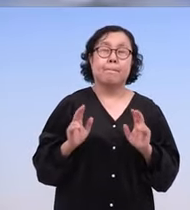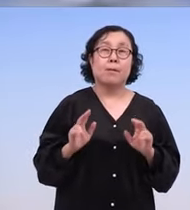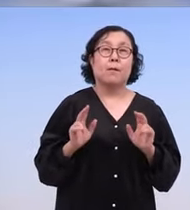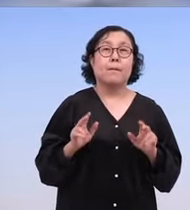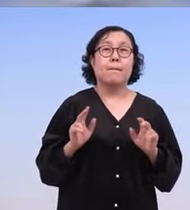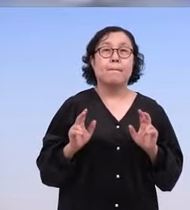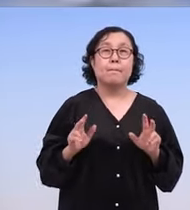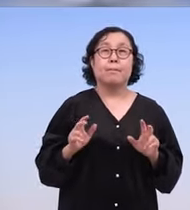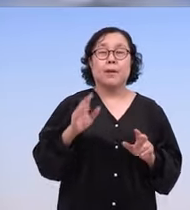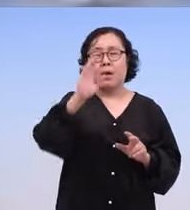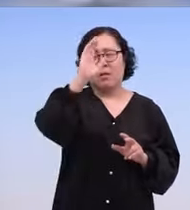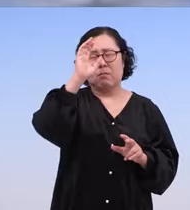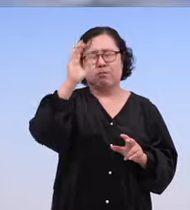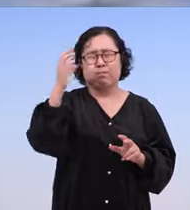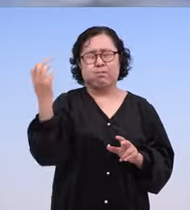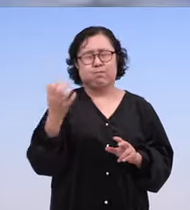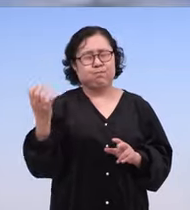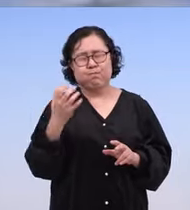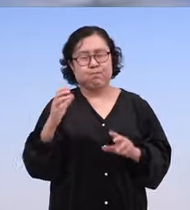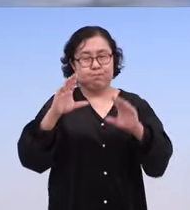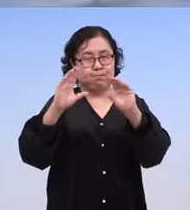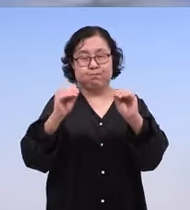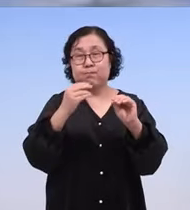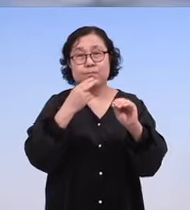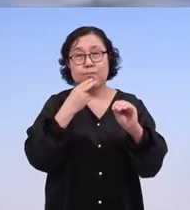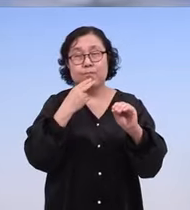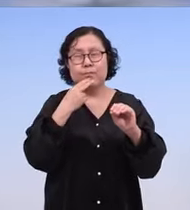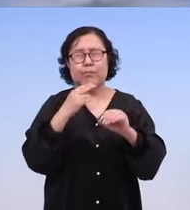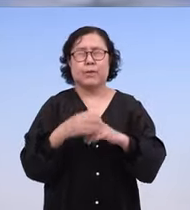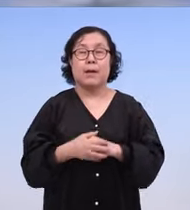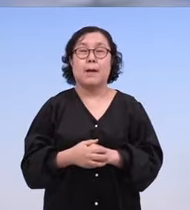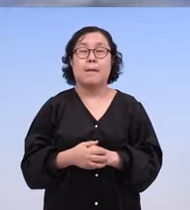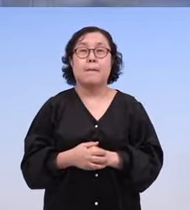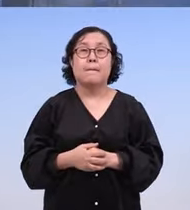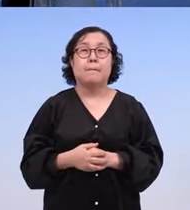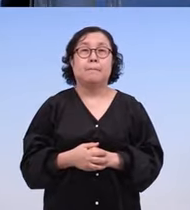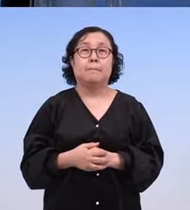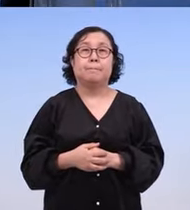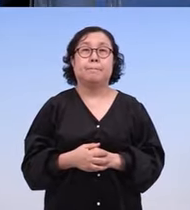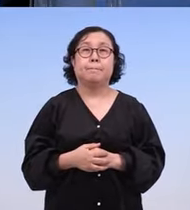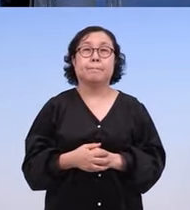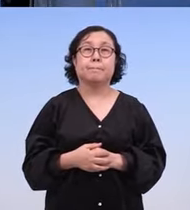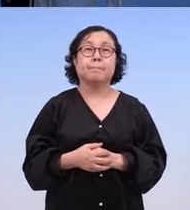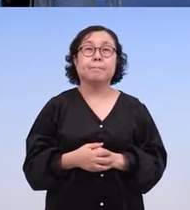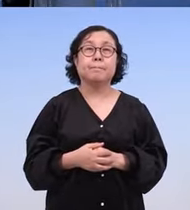지금도요, 고통이 끝나지 않았거든요. 마지막 부분 한번 들어보세요.